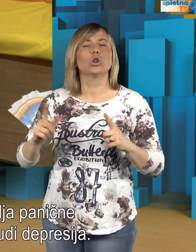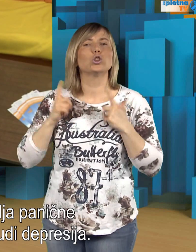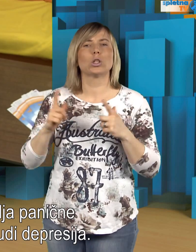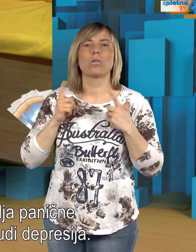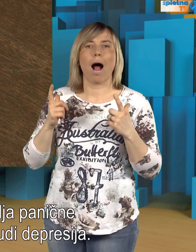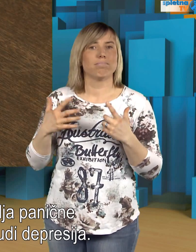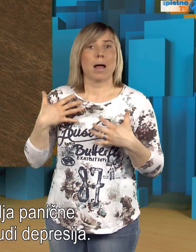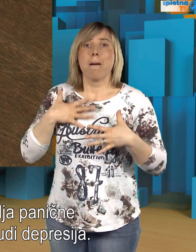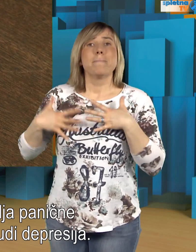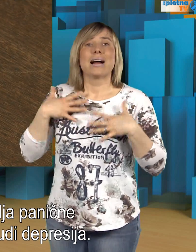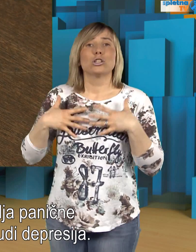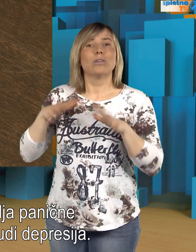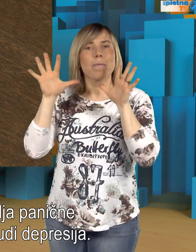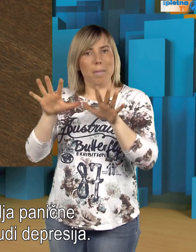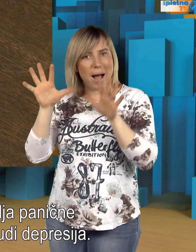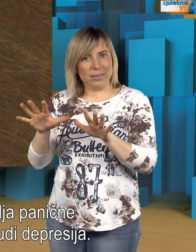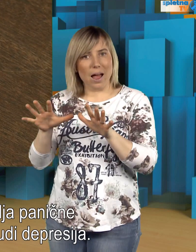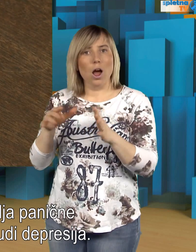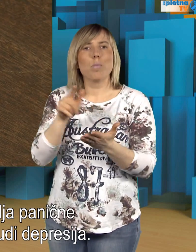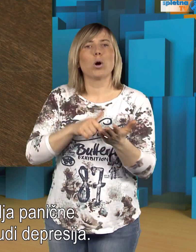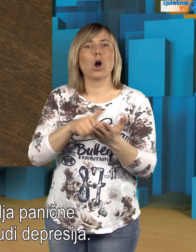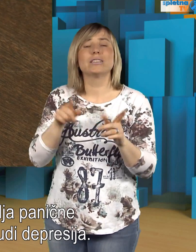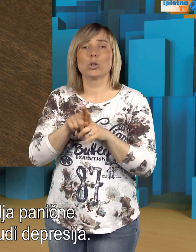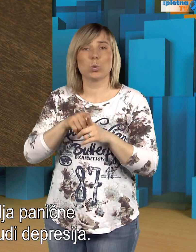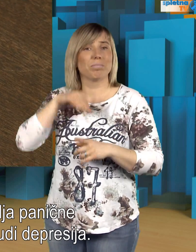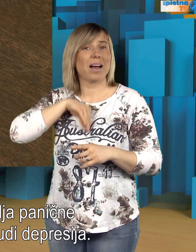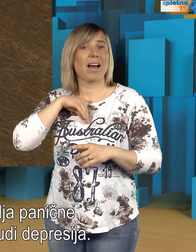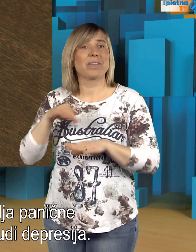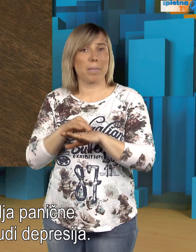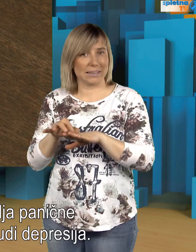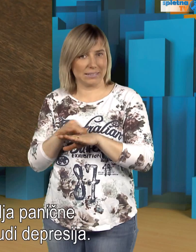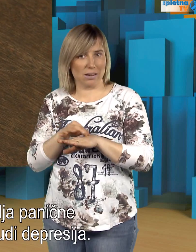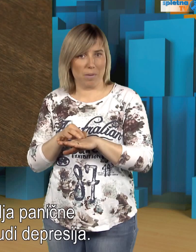lahko doživlja panične napade, pogosta je tudi depresija.